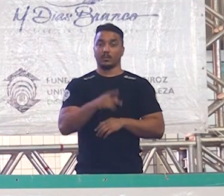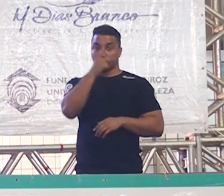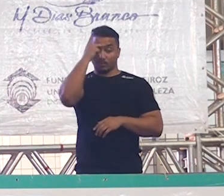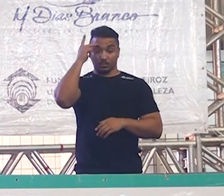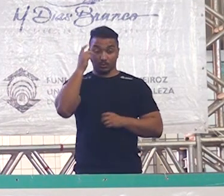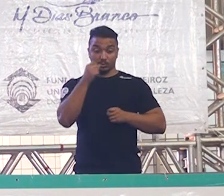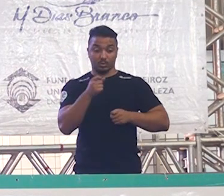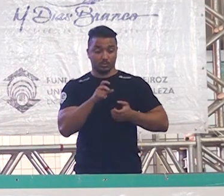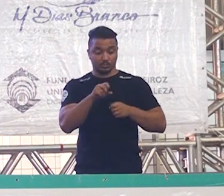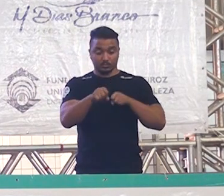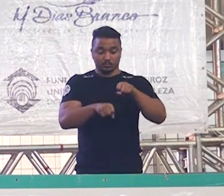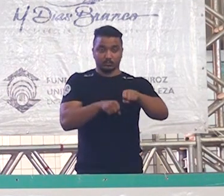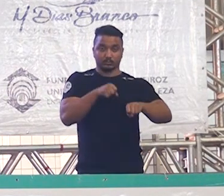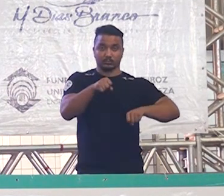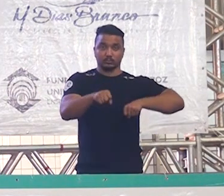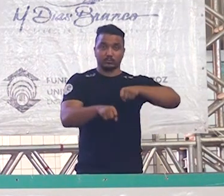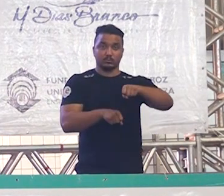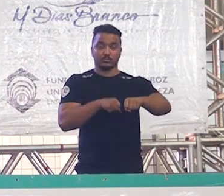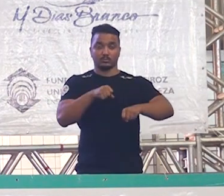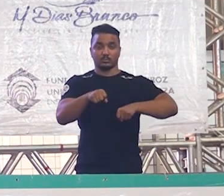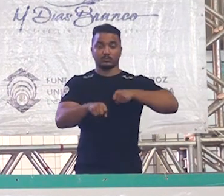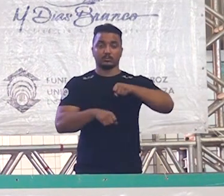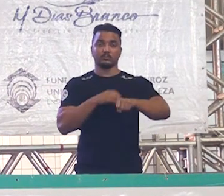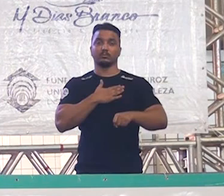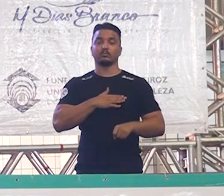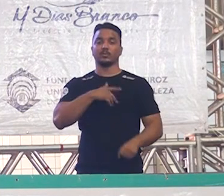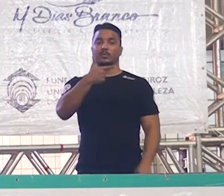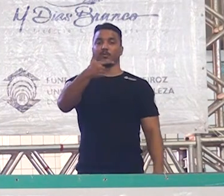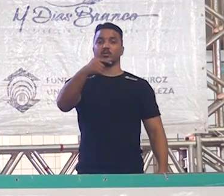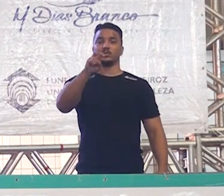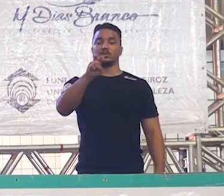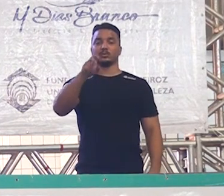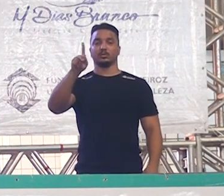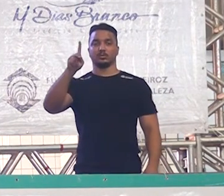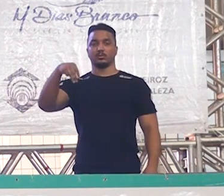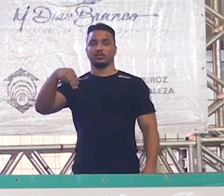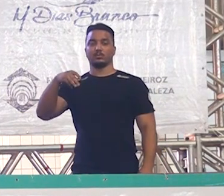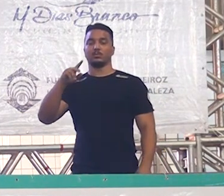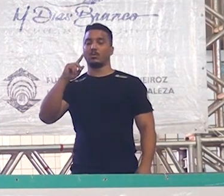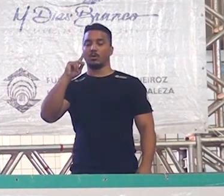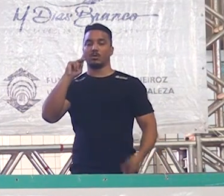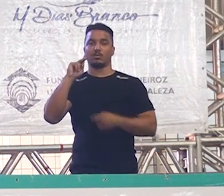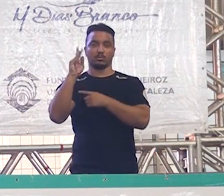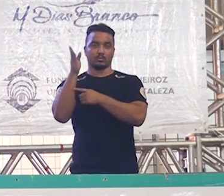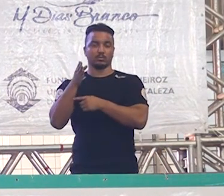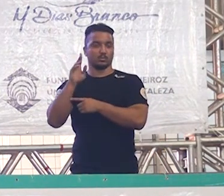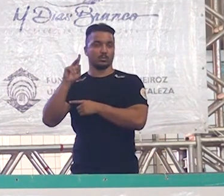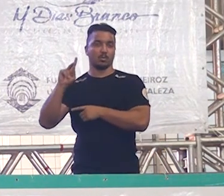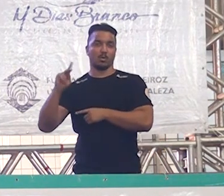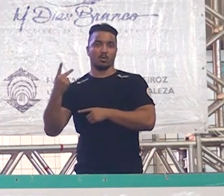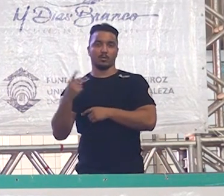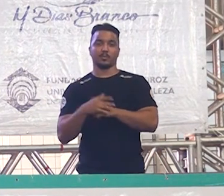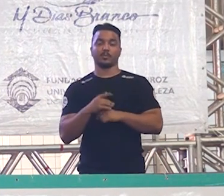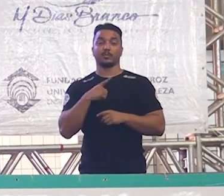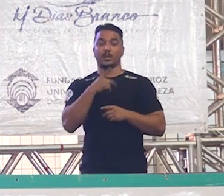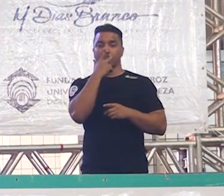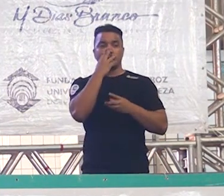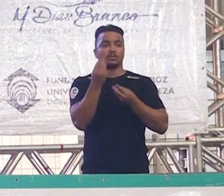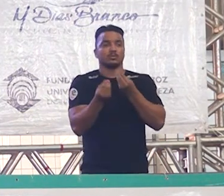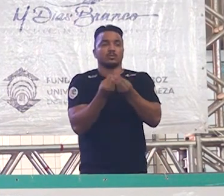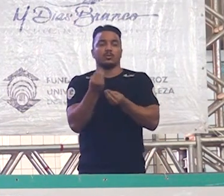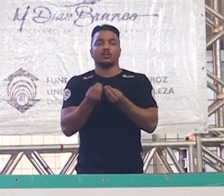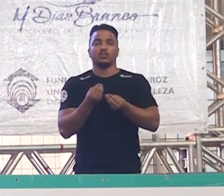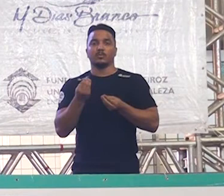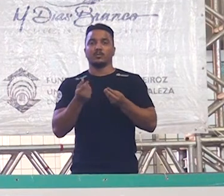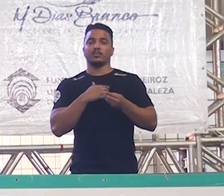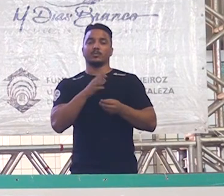pessoa pedalando uma bicicleta sem correr, gira em torno de 25 km por hora. Então, são grandezas que a gente deve ter uma noção mais